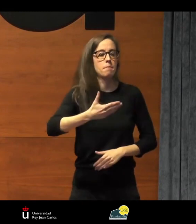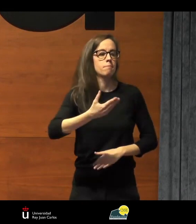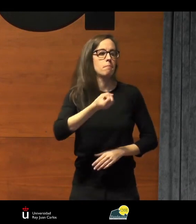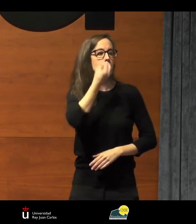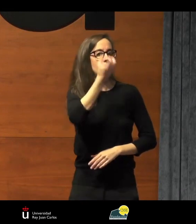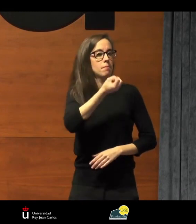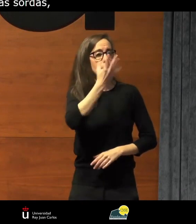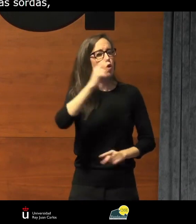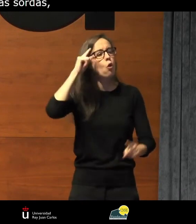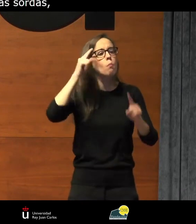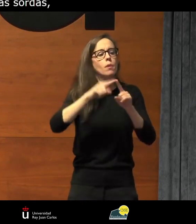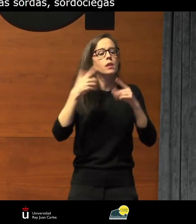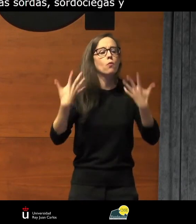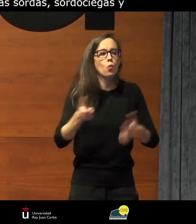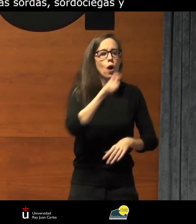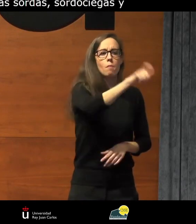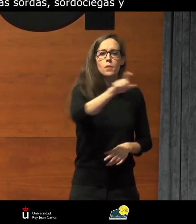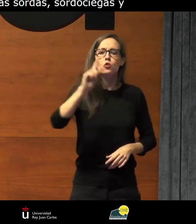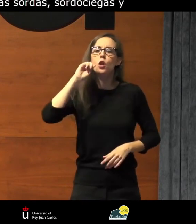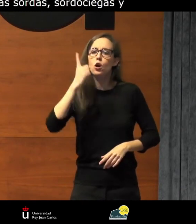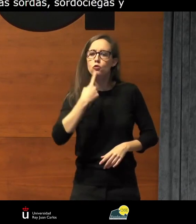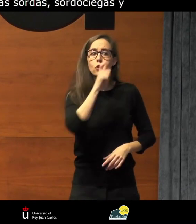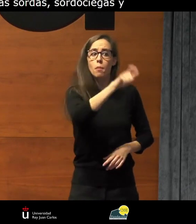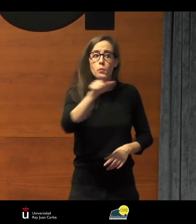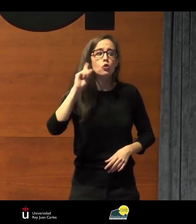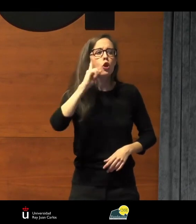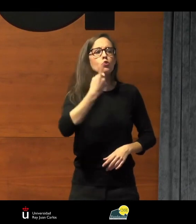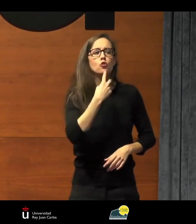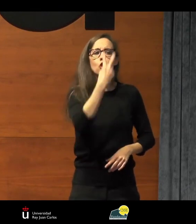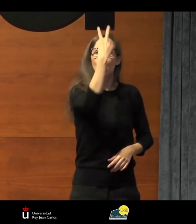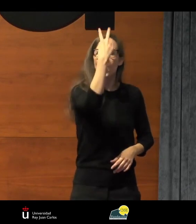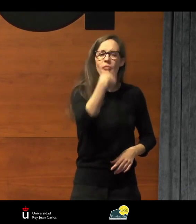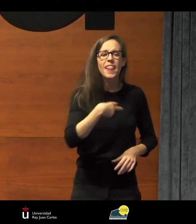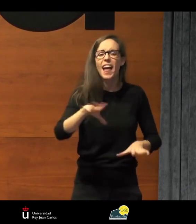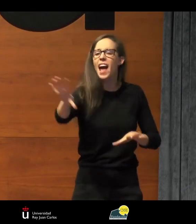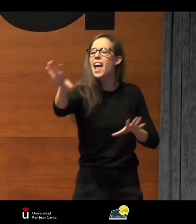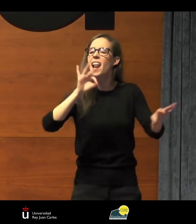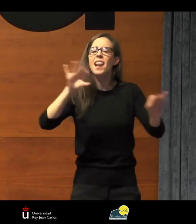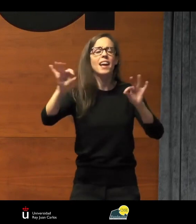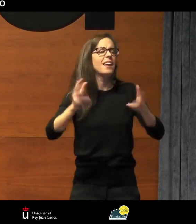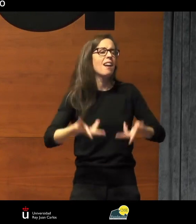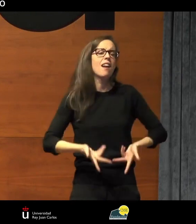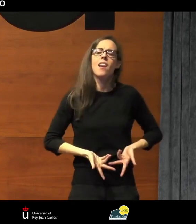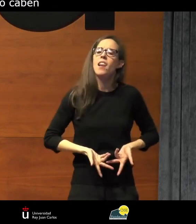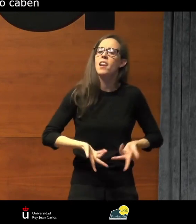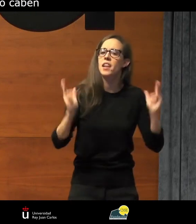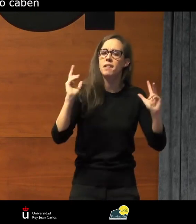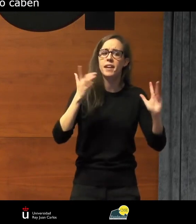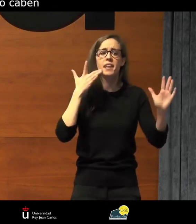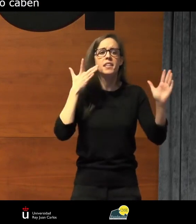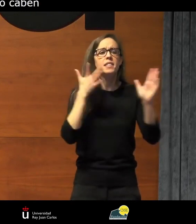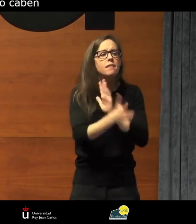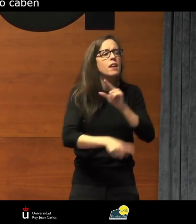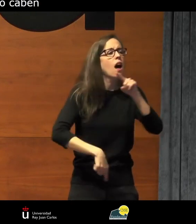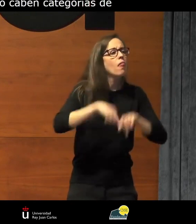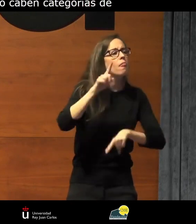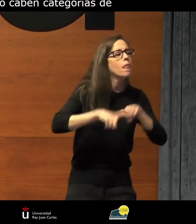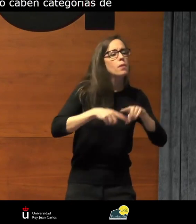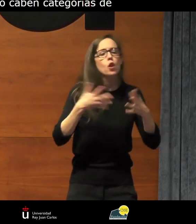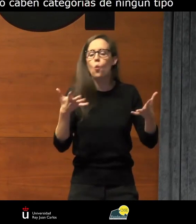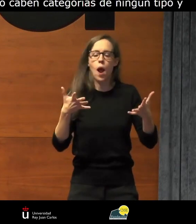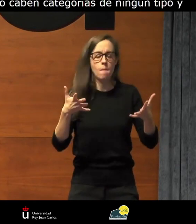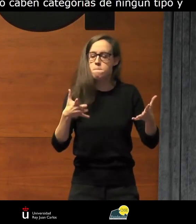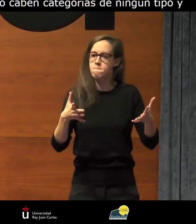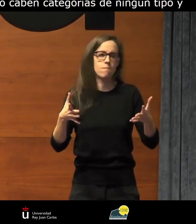vuestras familias podáis elegirlo todo. No caben categorías de ningún tipo y, como tú